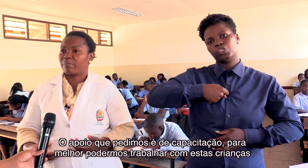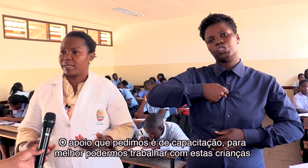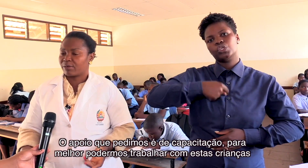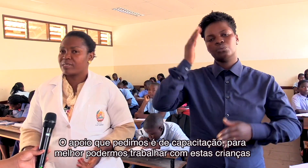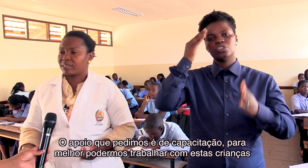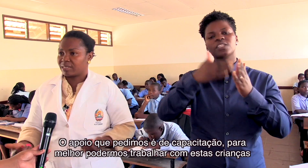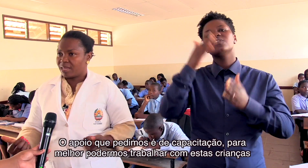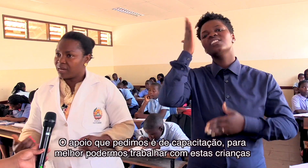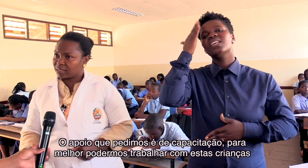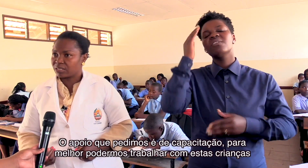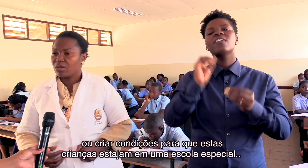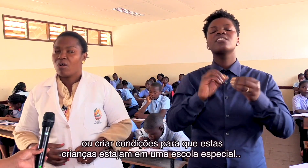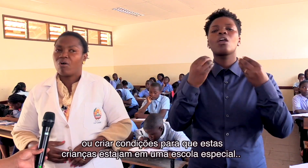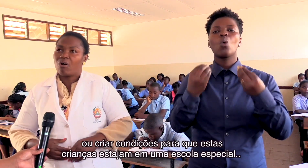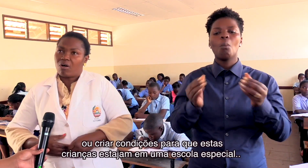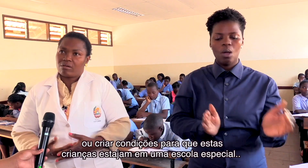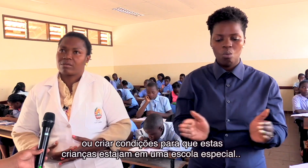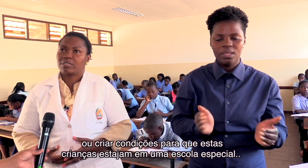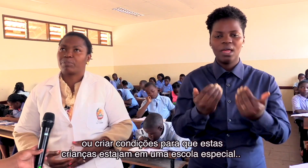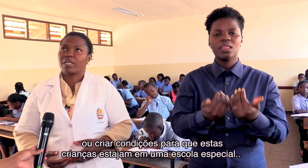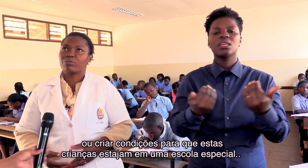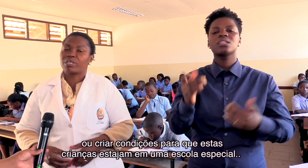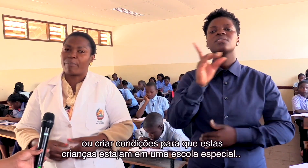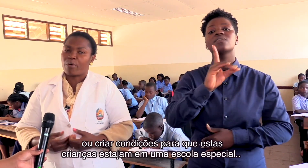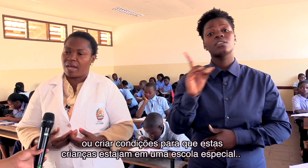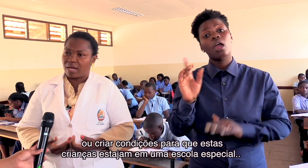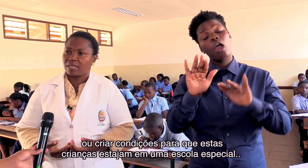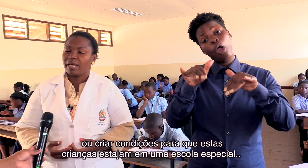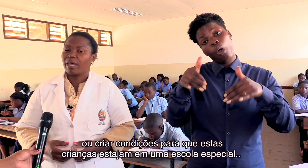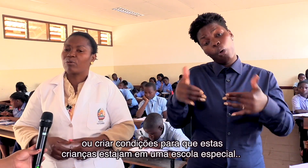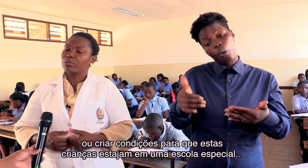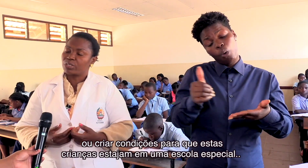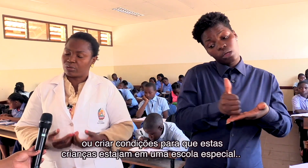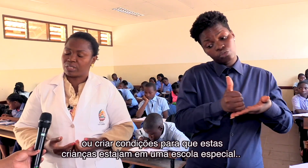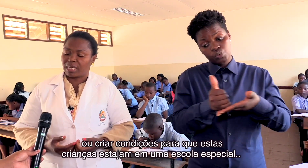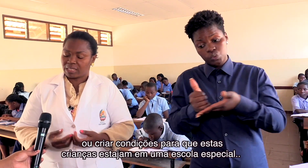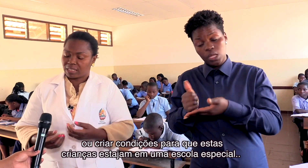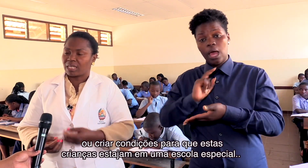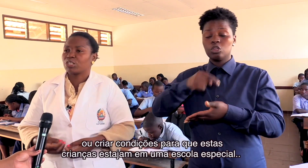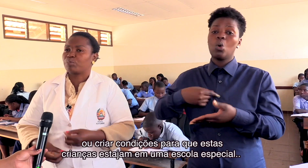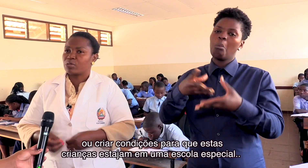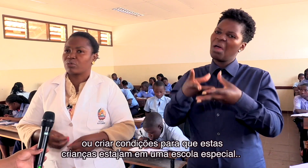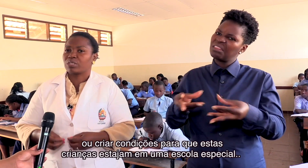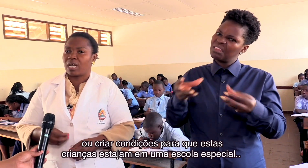trabalhar com essas crianças ou, se pudermos nos apoiar em condições que essas crianças possam estar